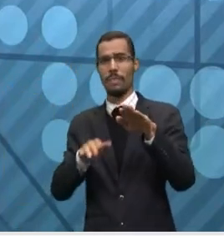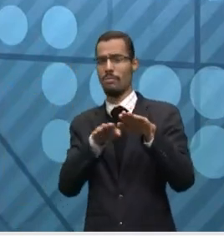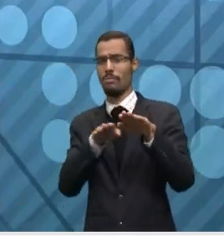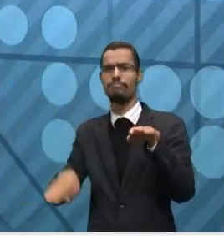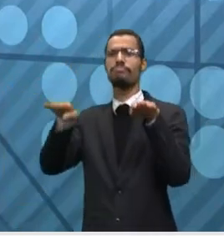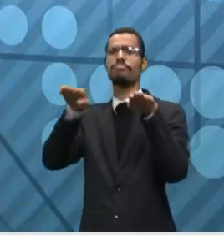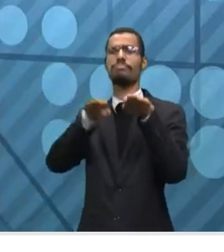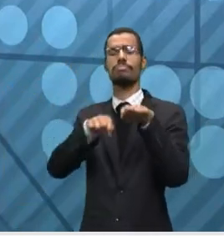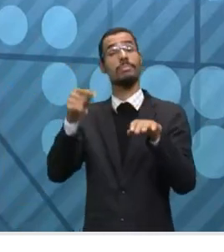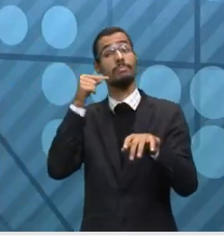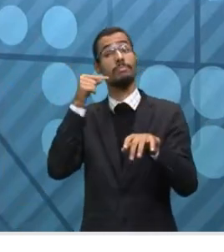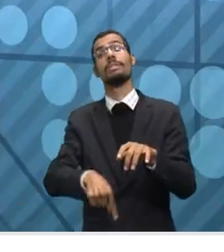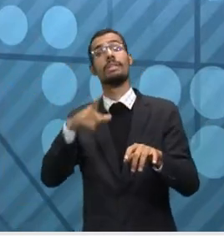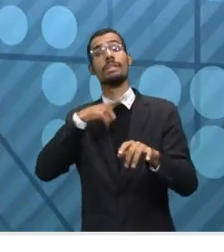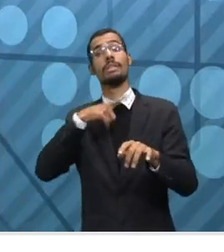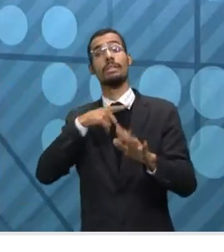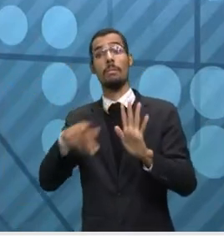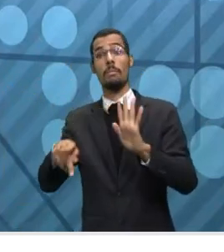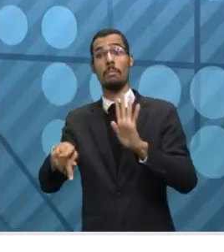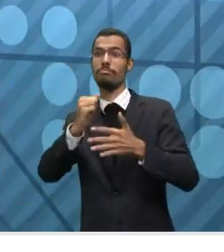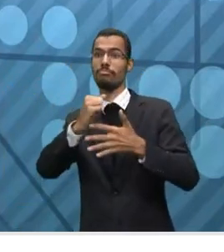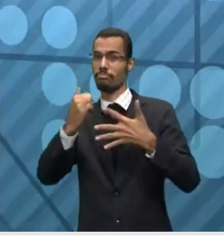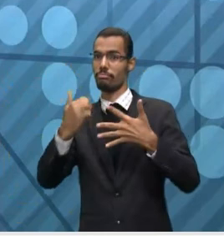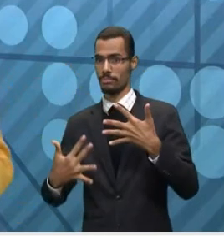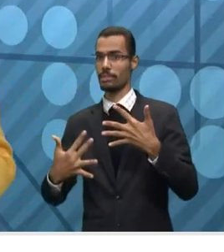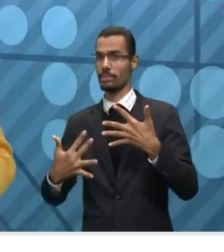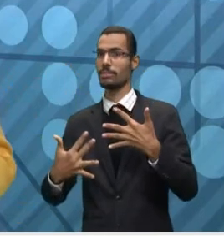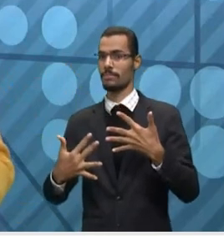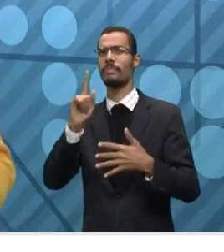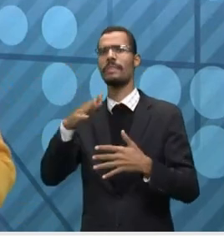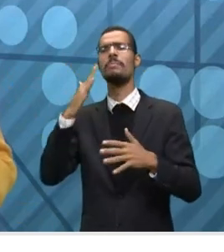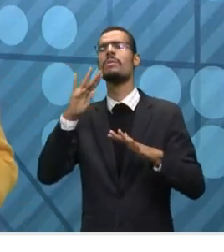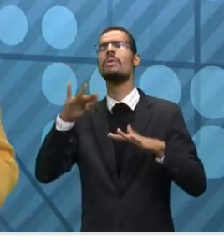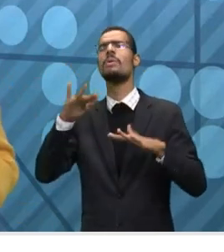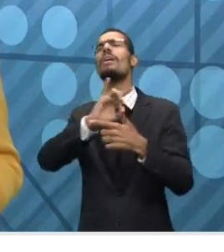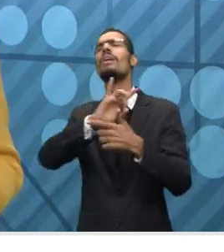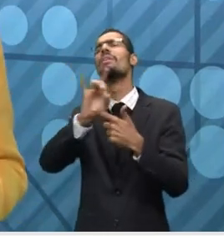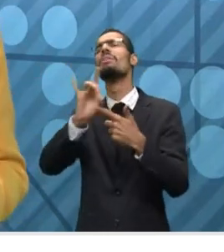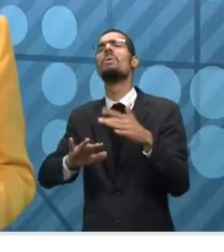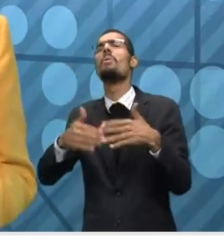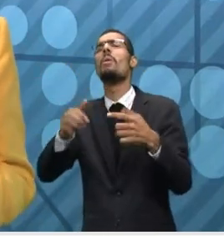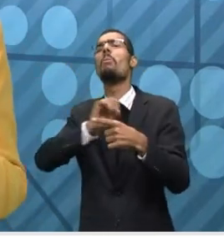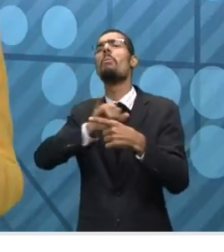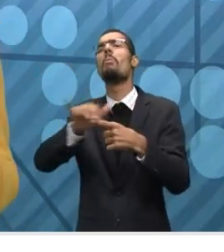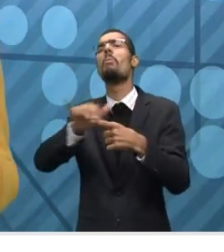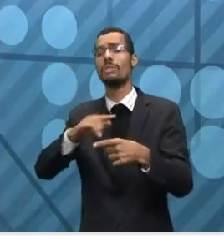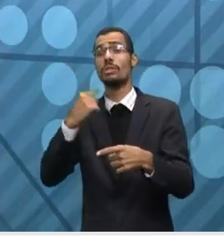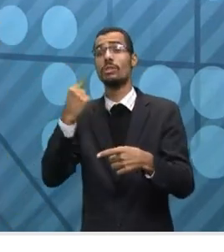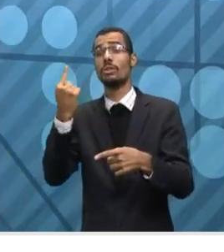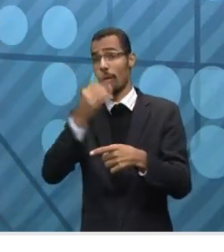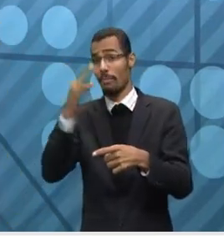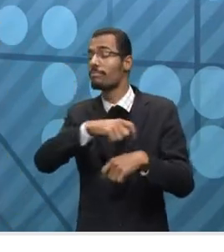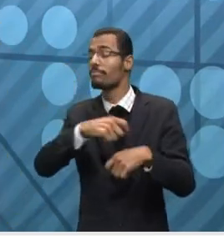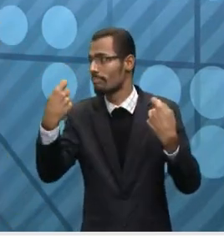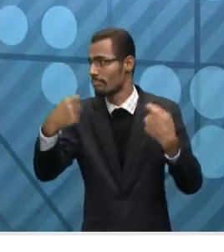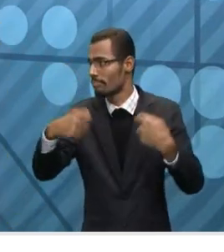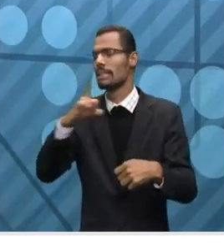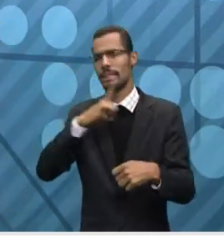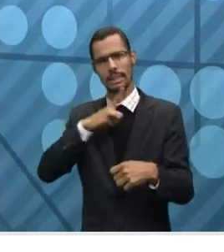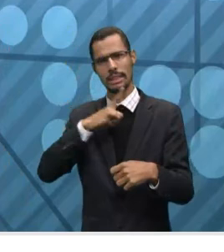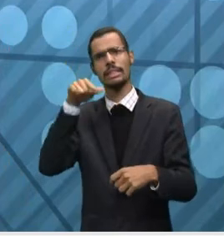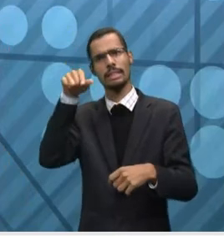de uma especificidade da língua brasileira de sinais. Quais são os elementos morfológicos que nós precisamos aprender e que estão